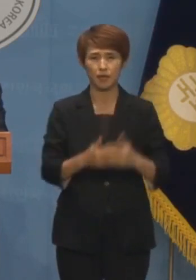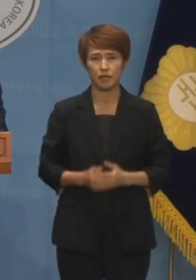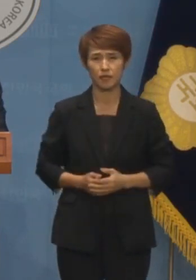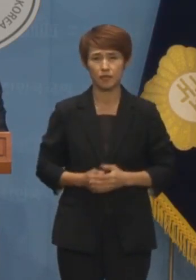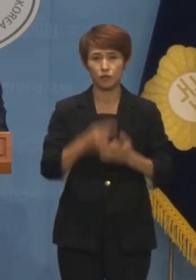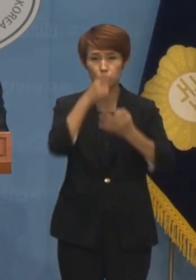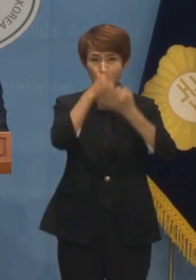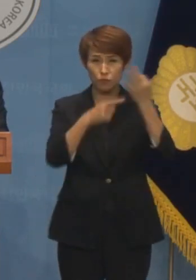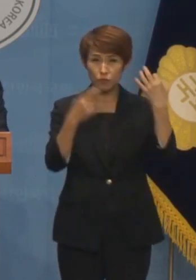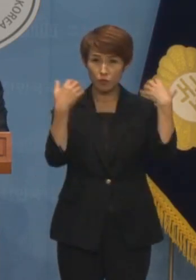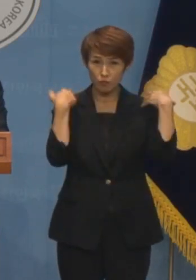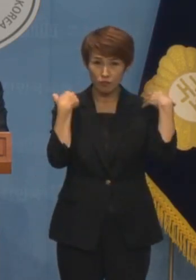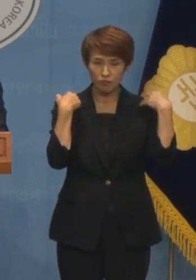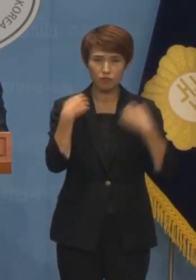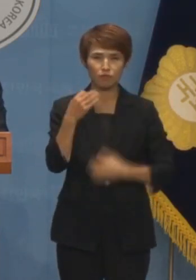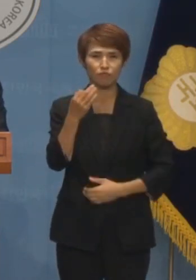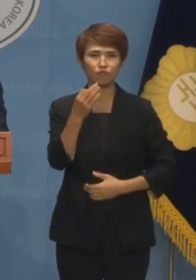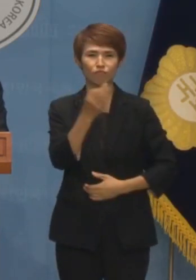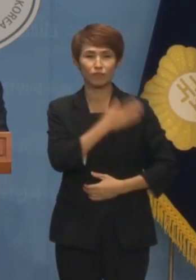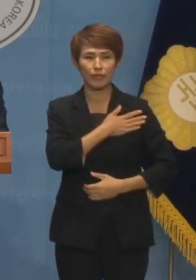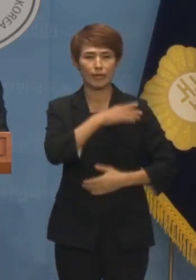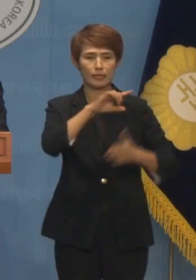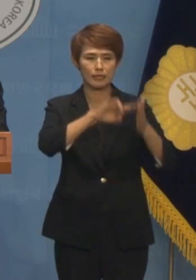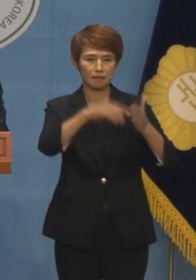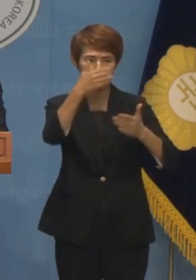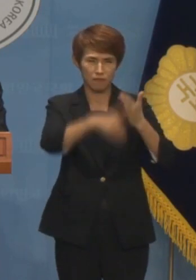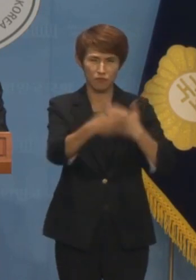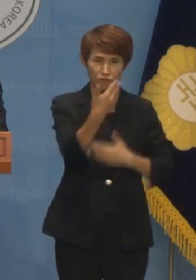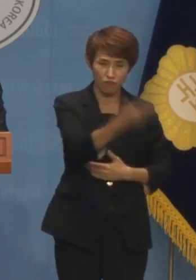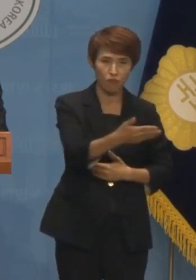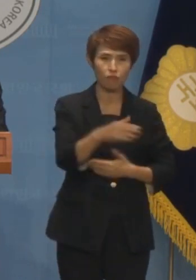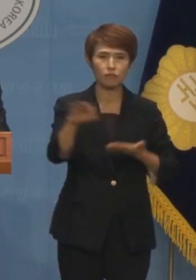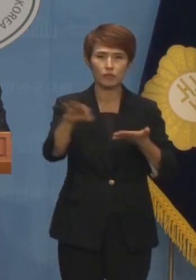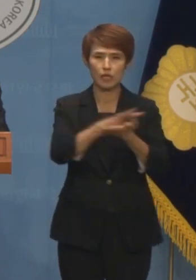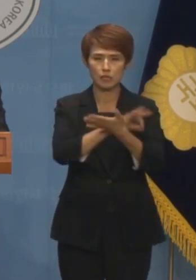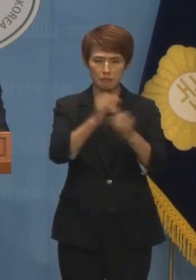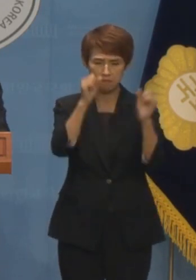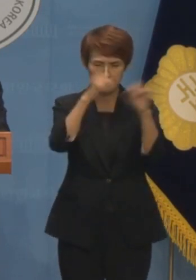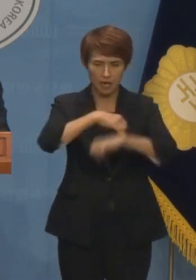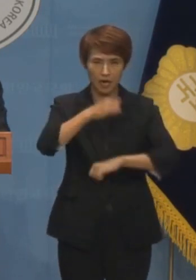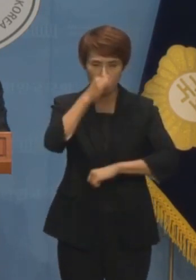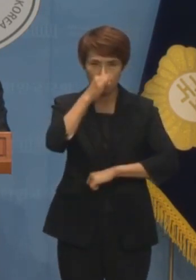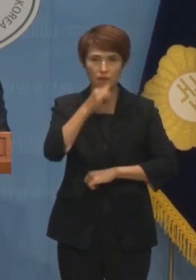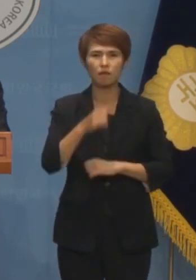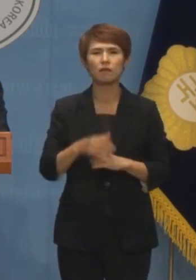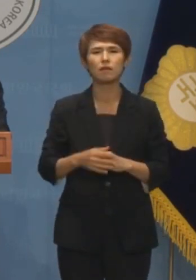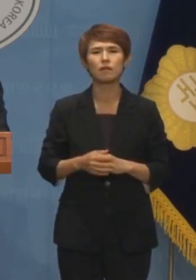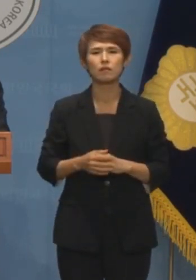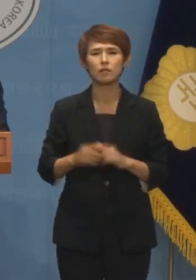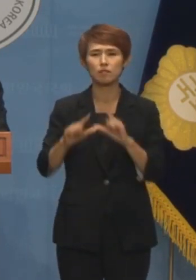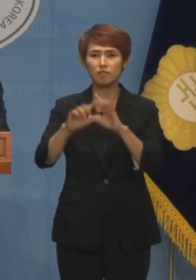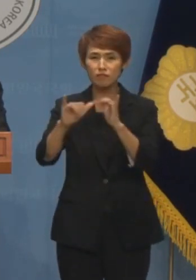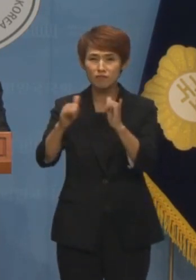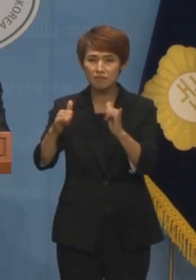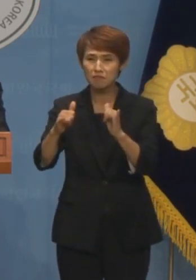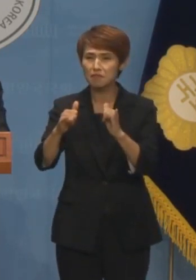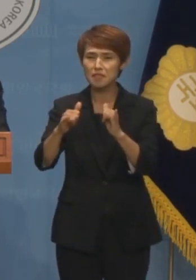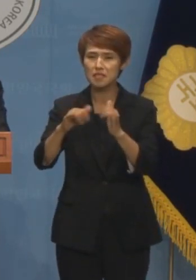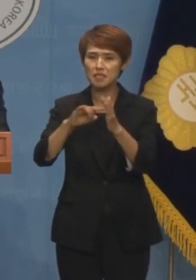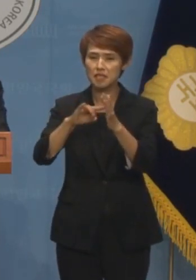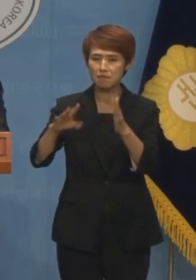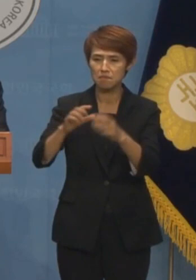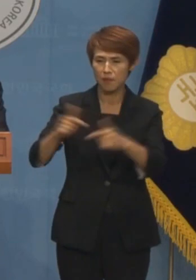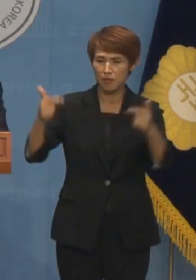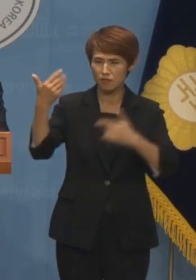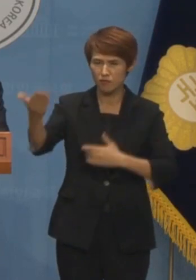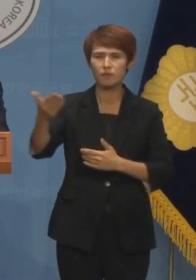정부의 부자 감세, 재정 파탄, 서민 증세 패키지 상품입니다.